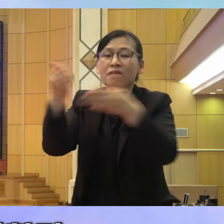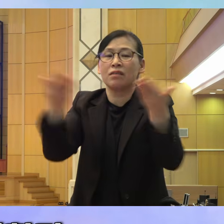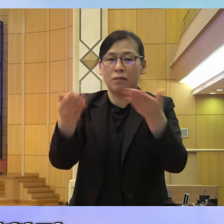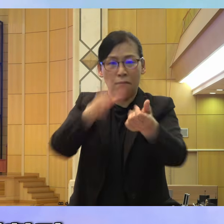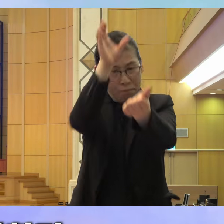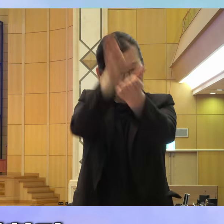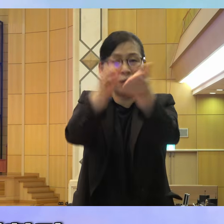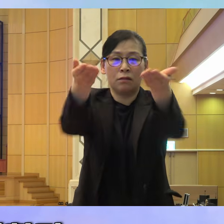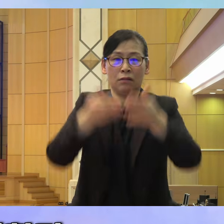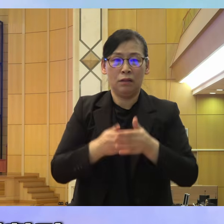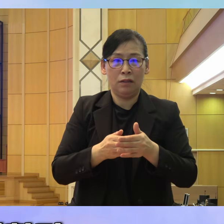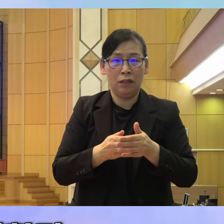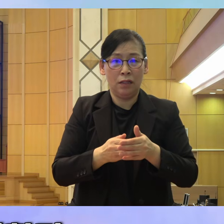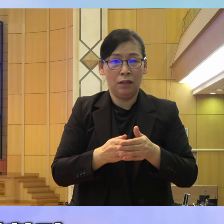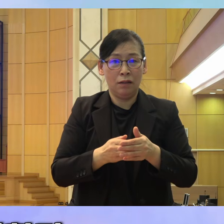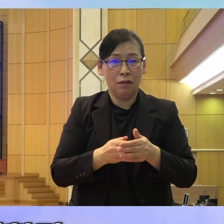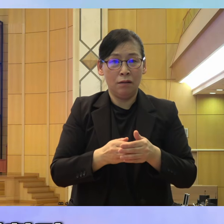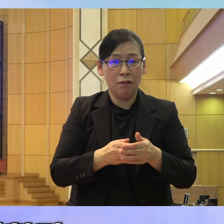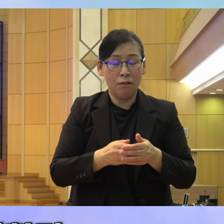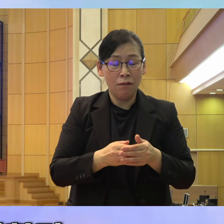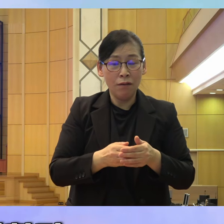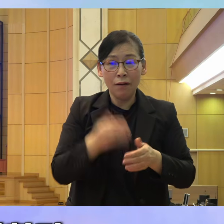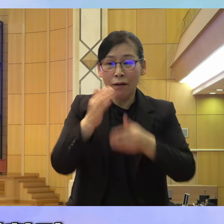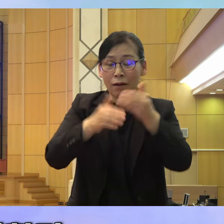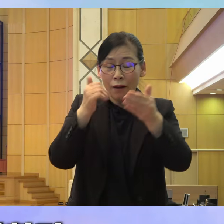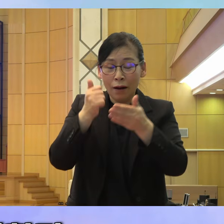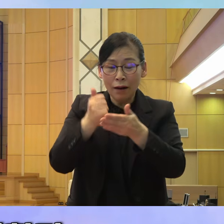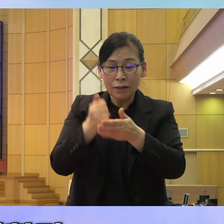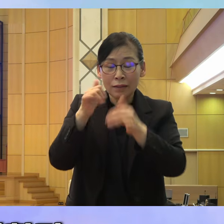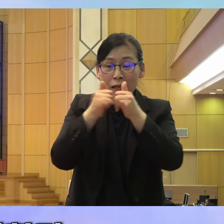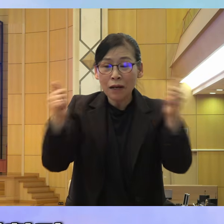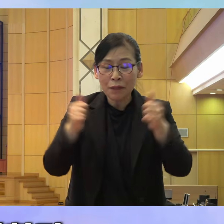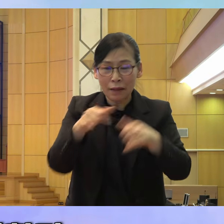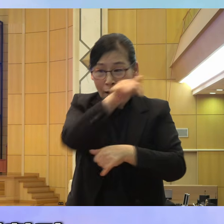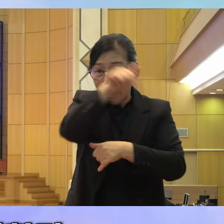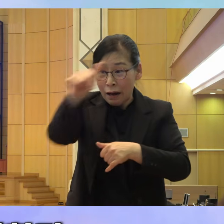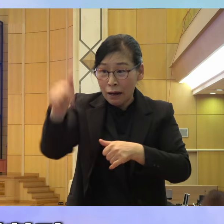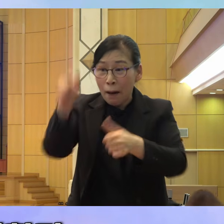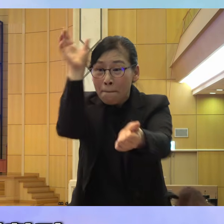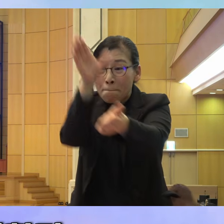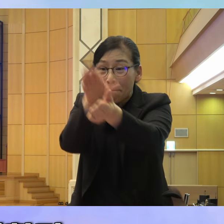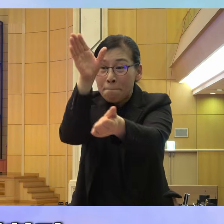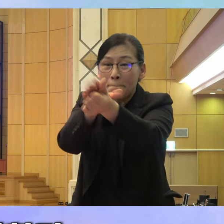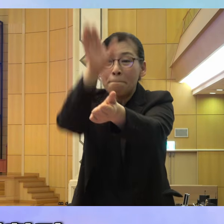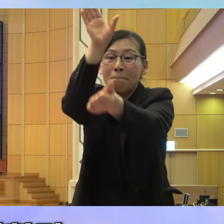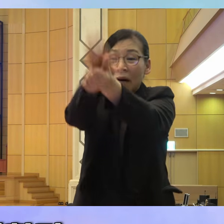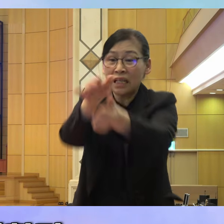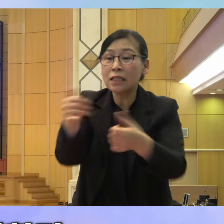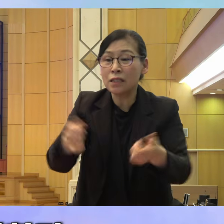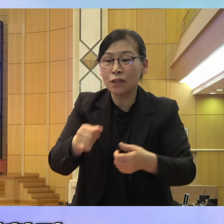그냥 세상에서도 본분이 뭔지도 모르면서 어떨 때는 야, 너 본분을 좀 지켜라.